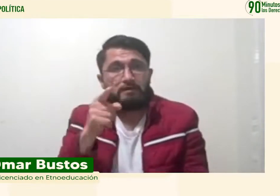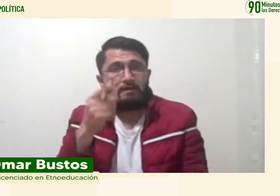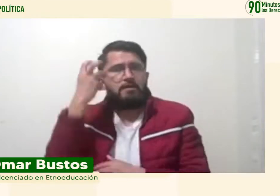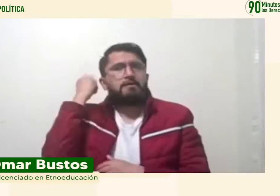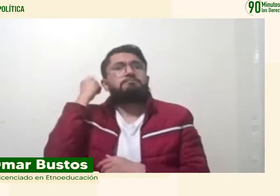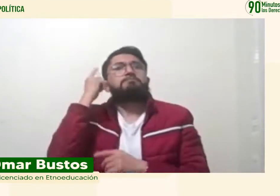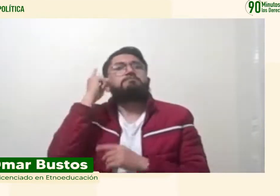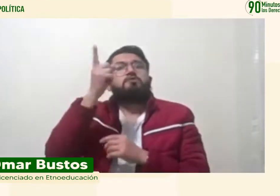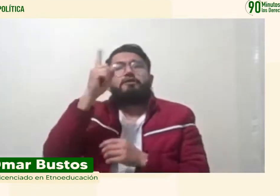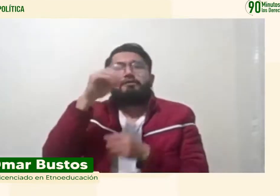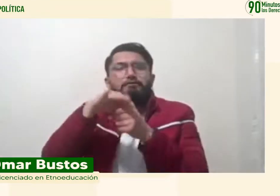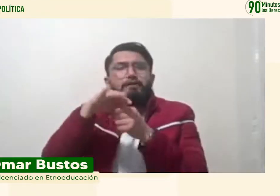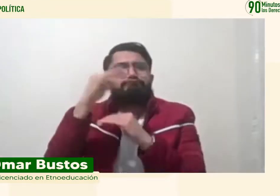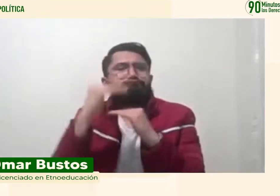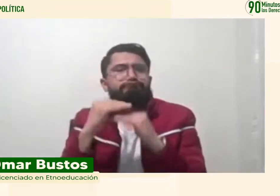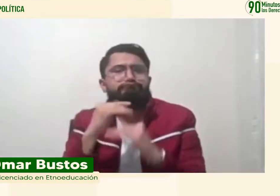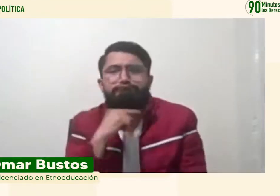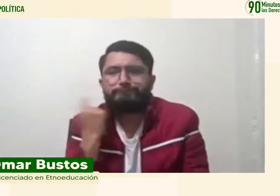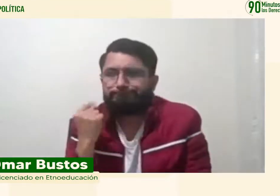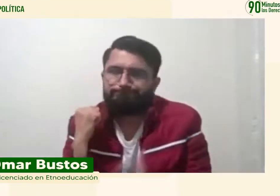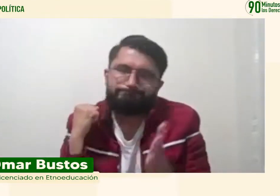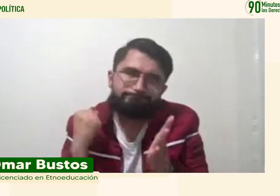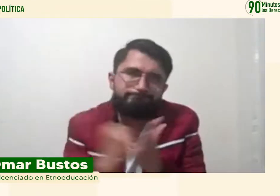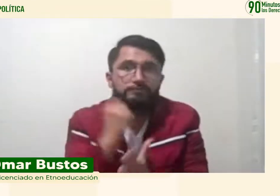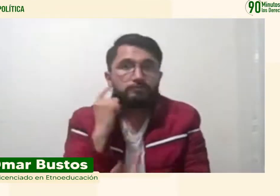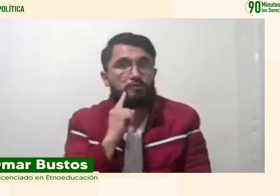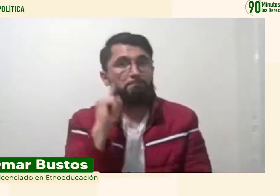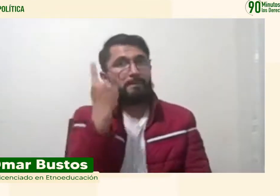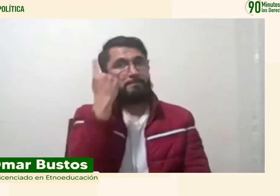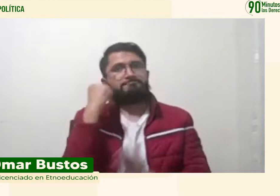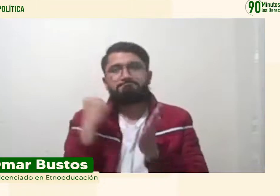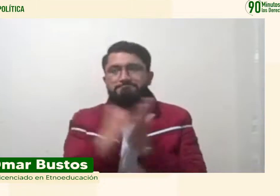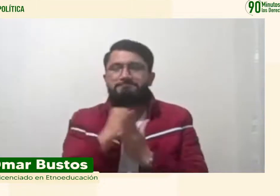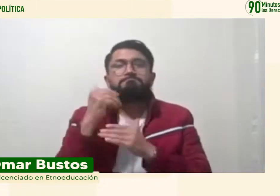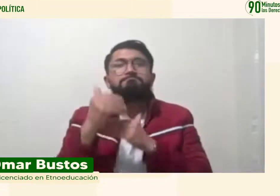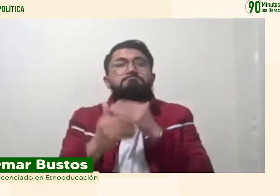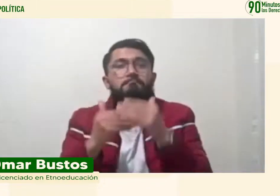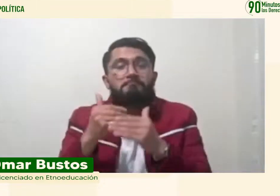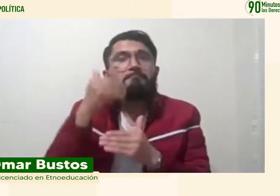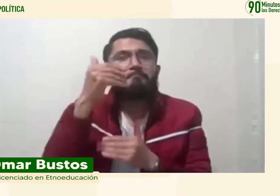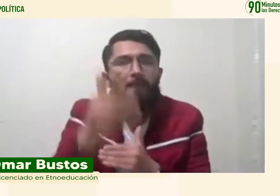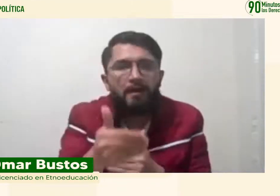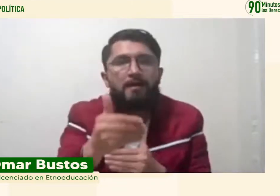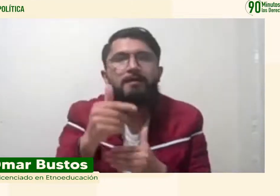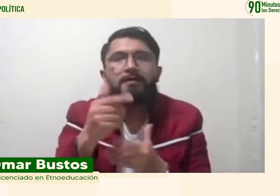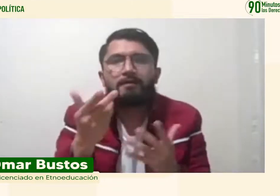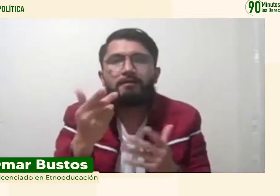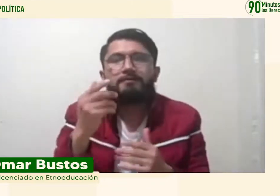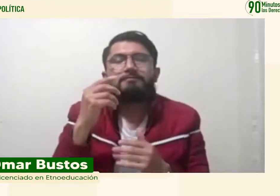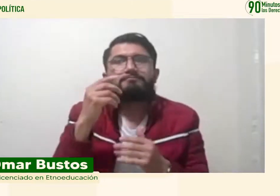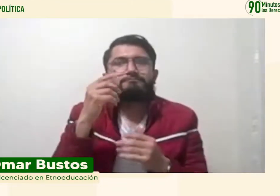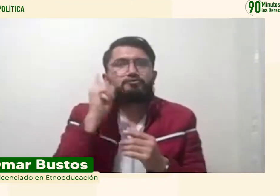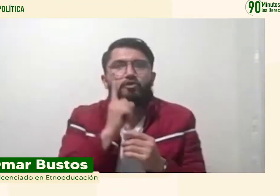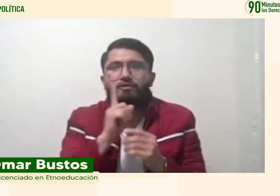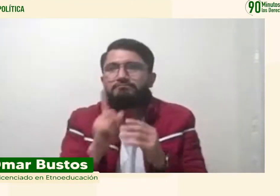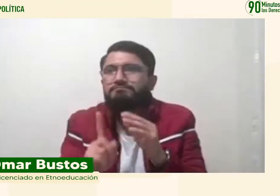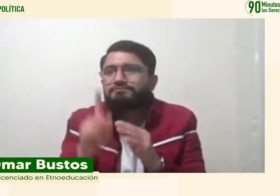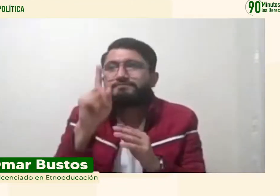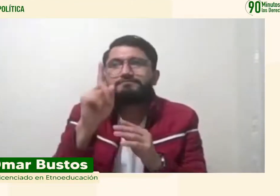con un verde con un verdura persona sorda él fue la primera vez la cima pero